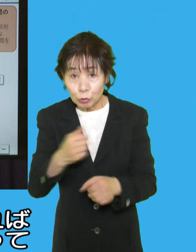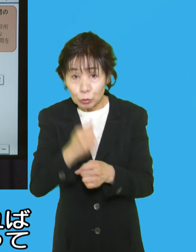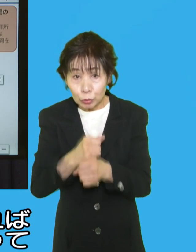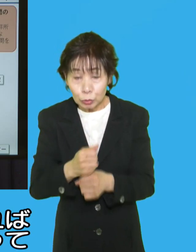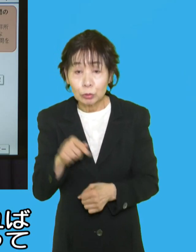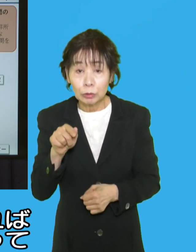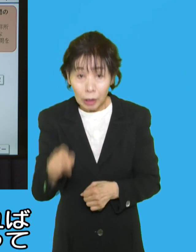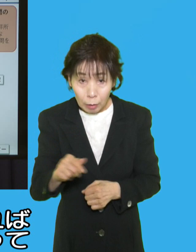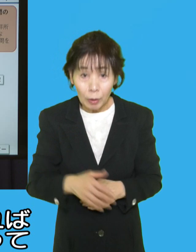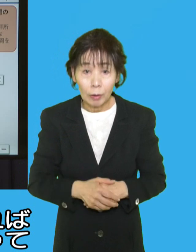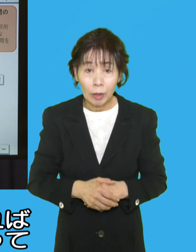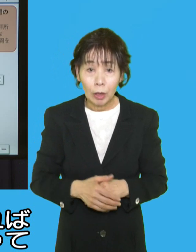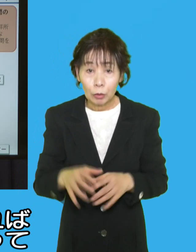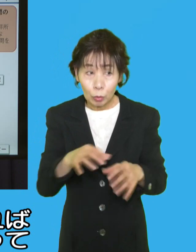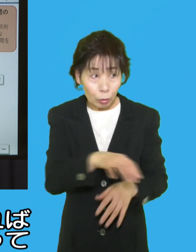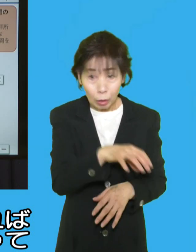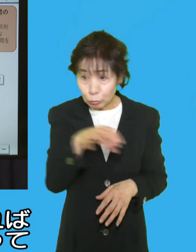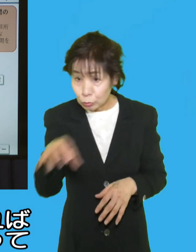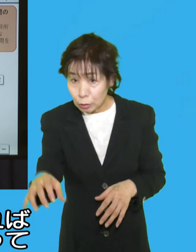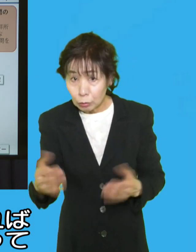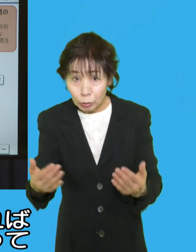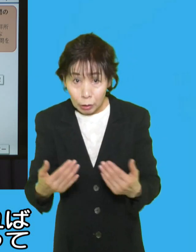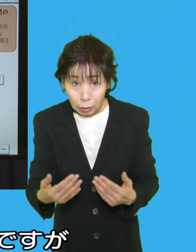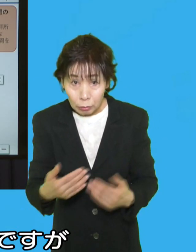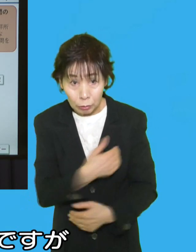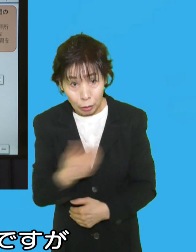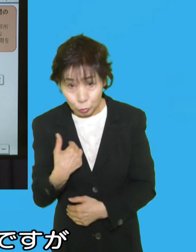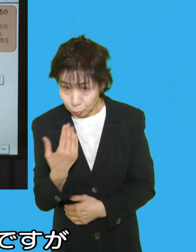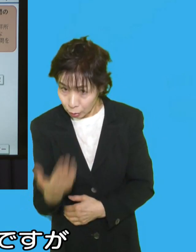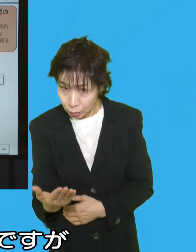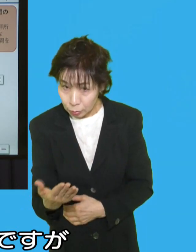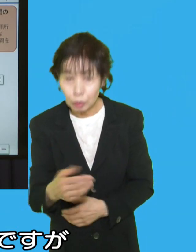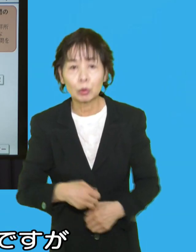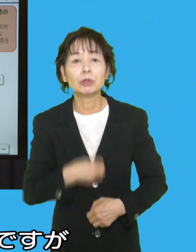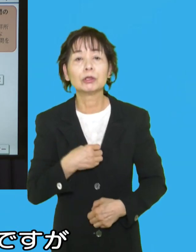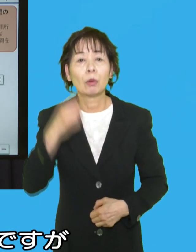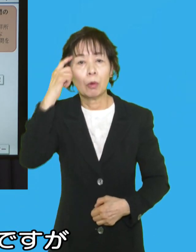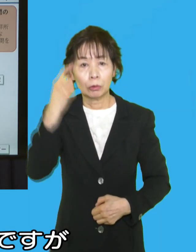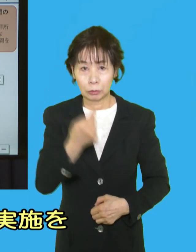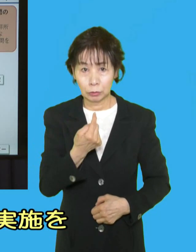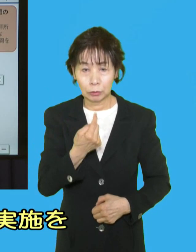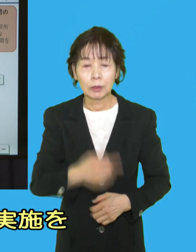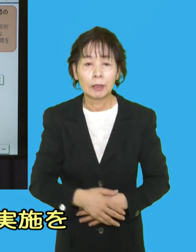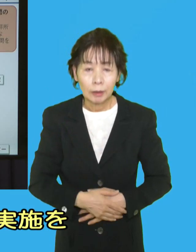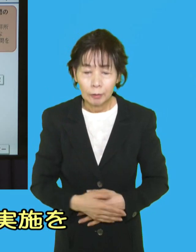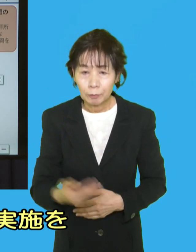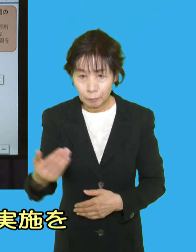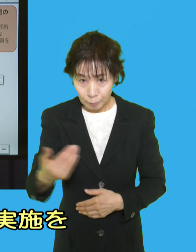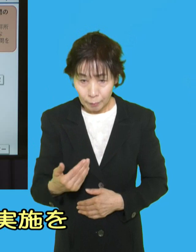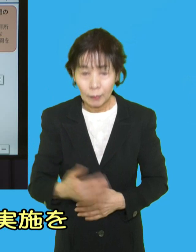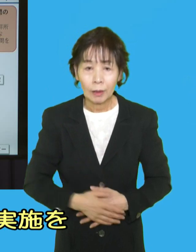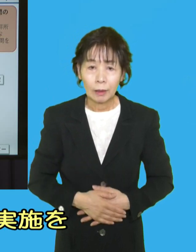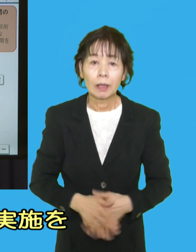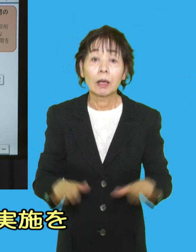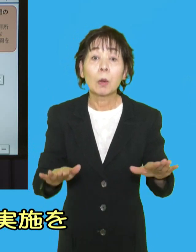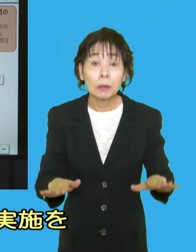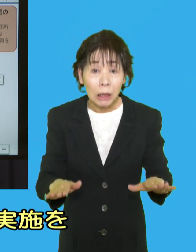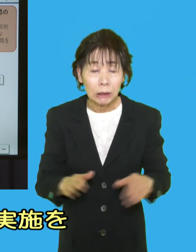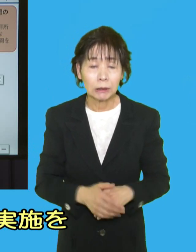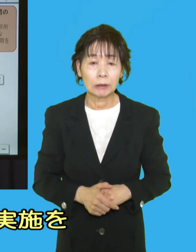もうどっか移らなきゃいけないってことになって大丈夫なのかなっていうのは正直思うんですが。 はい、まあ、今回